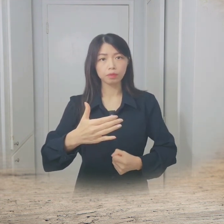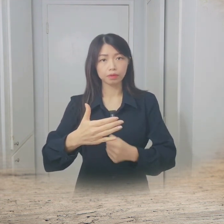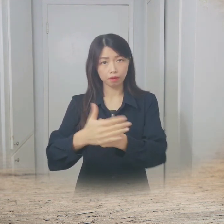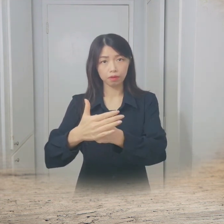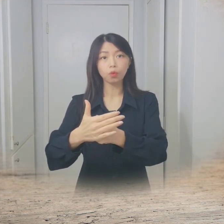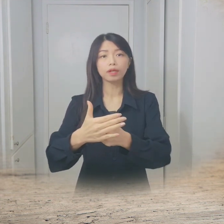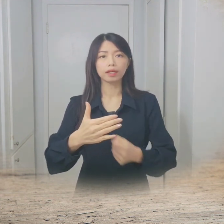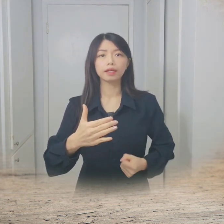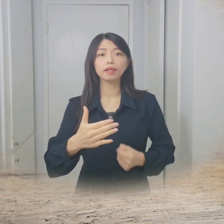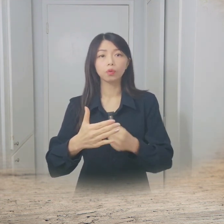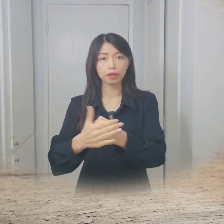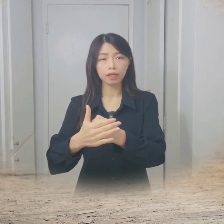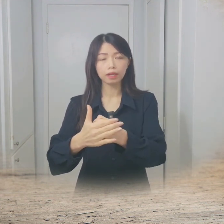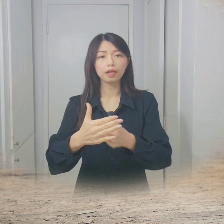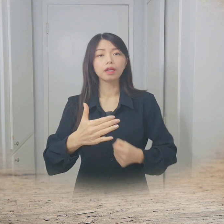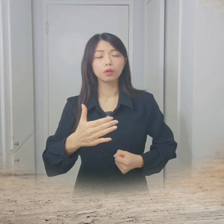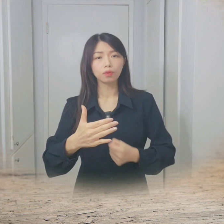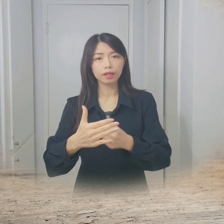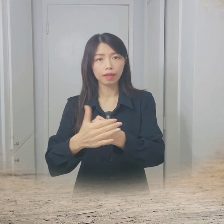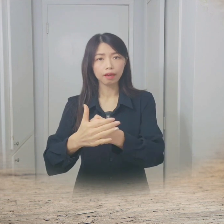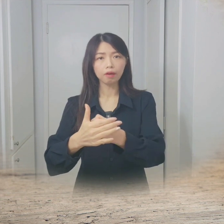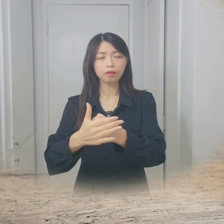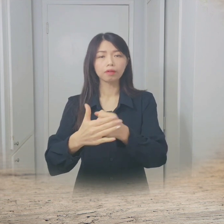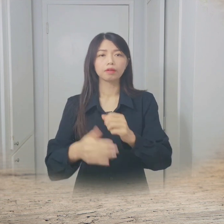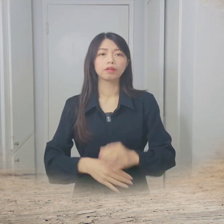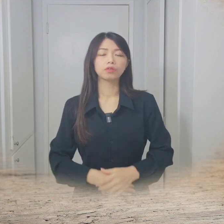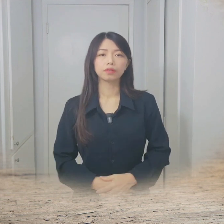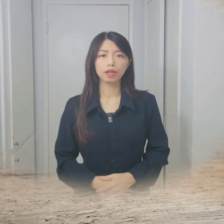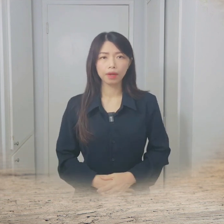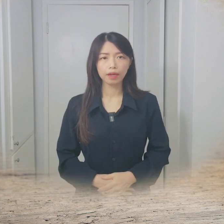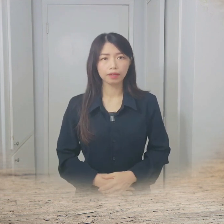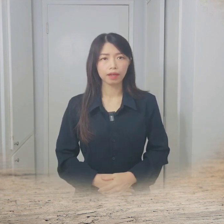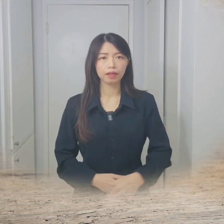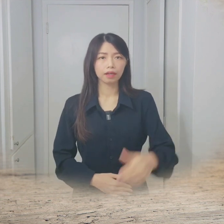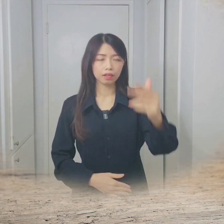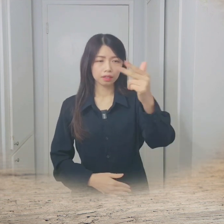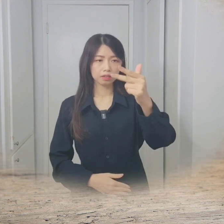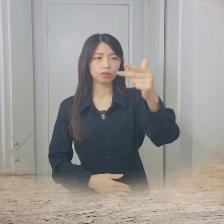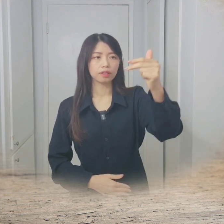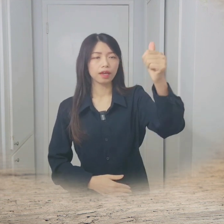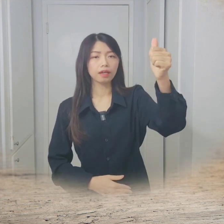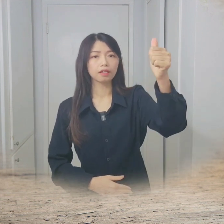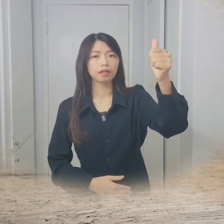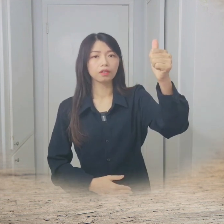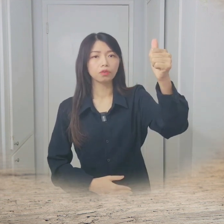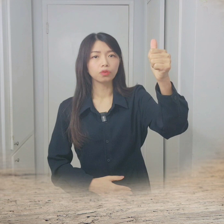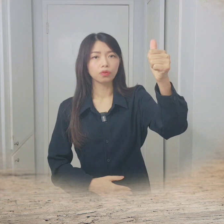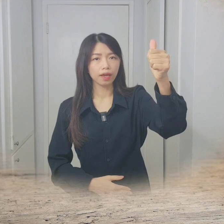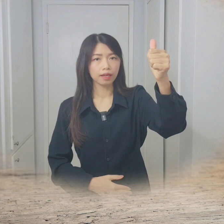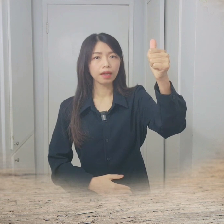배쪽에서부터 용기 용기내어 죽게 회개하네 죽게